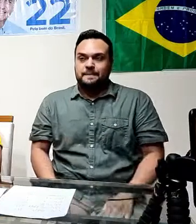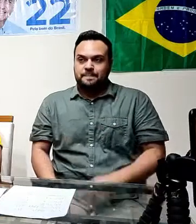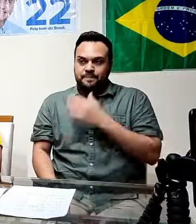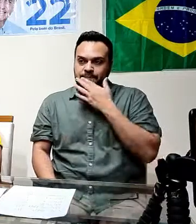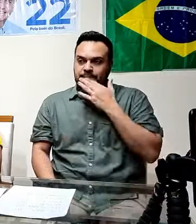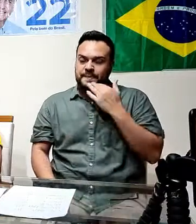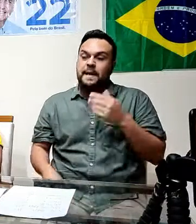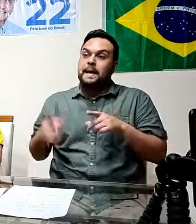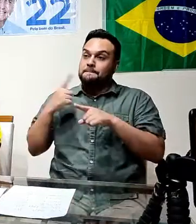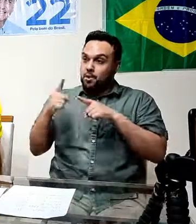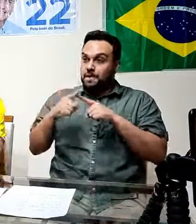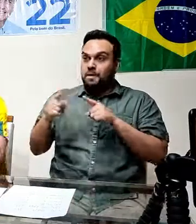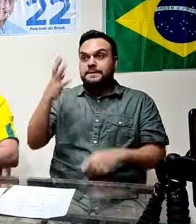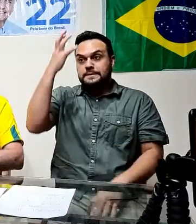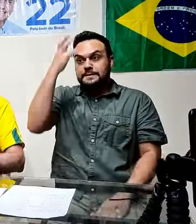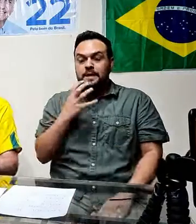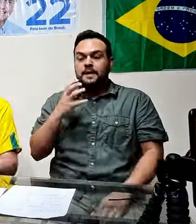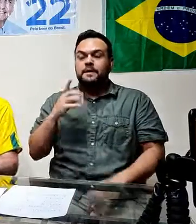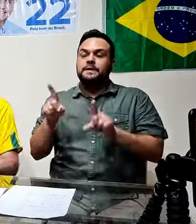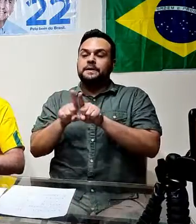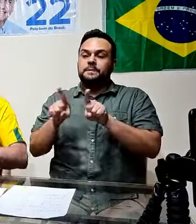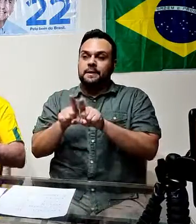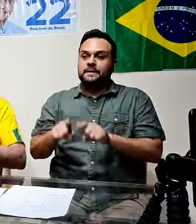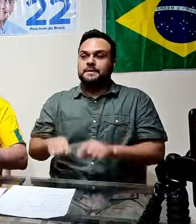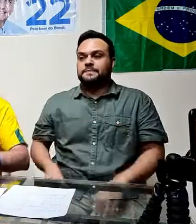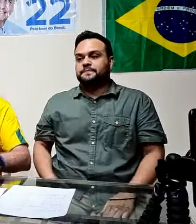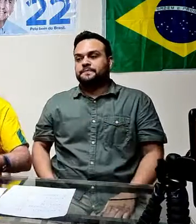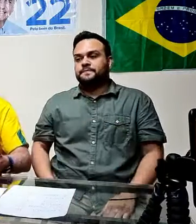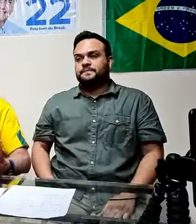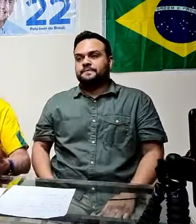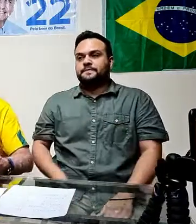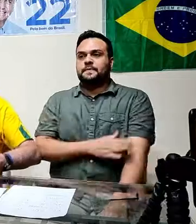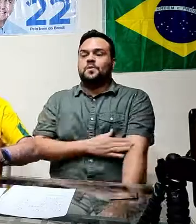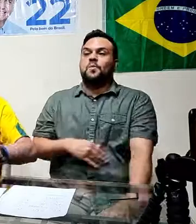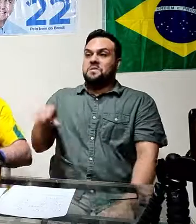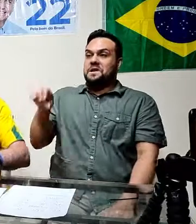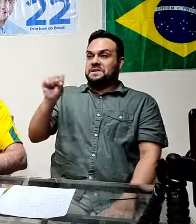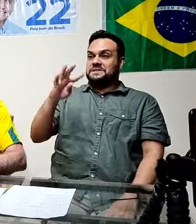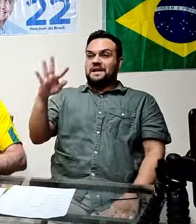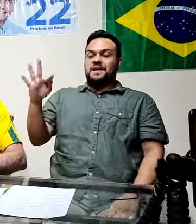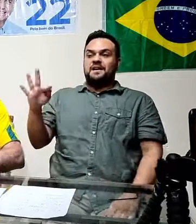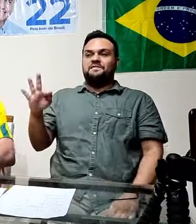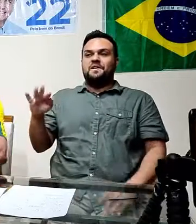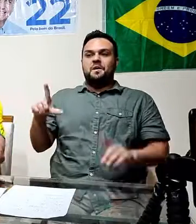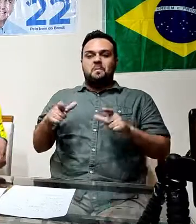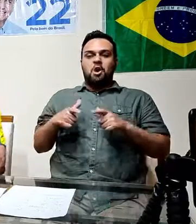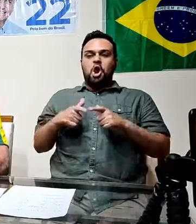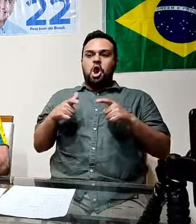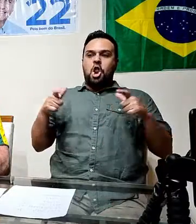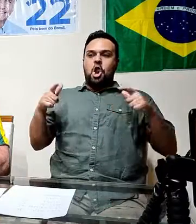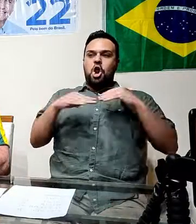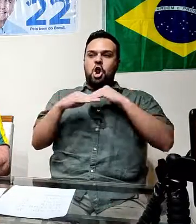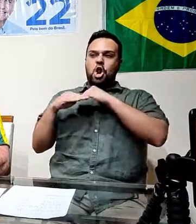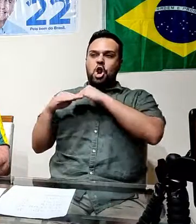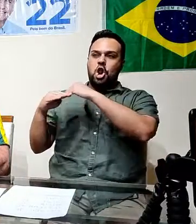Então é um problema sério que nós temos. Além de uma corte mais gorda, né? mais